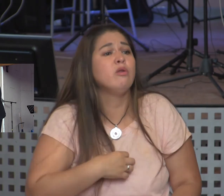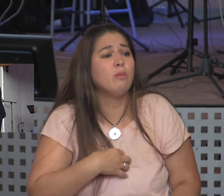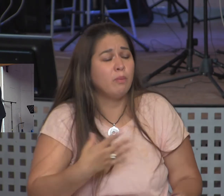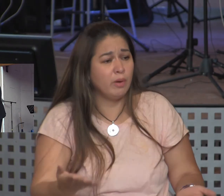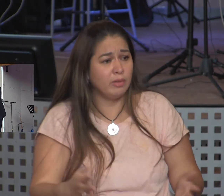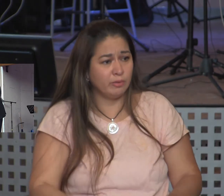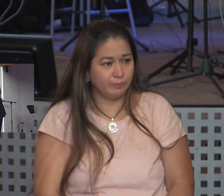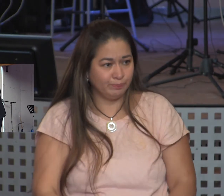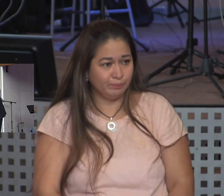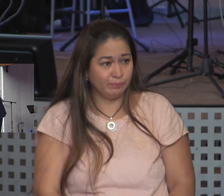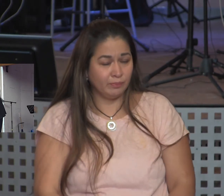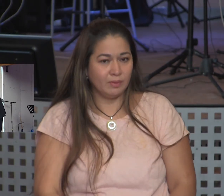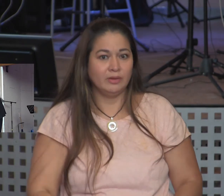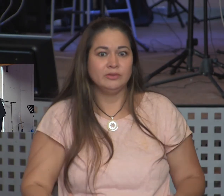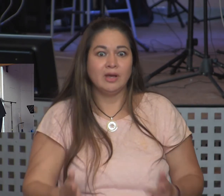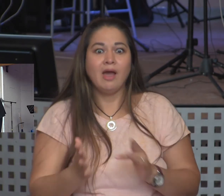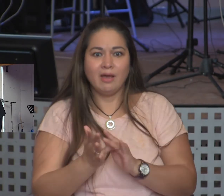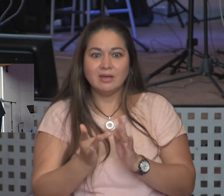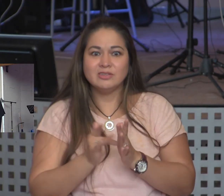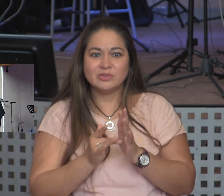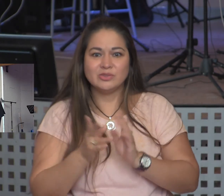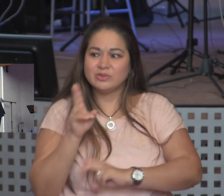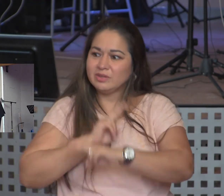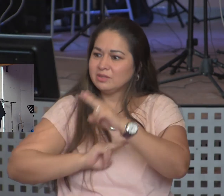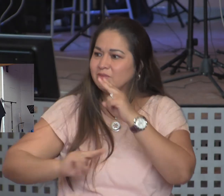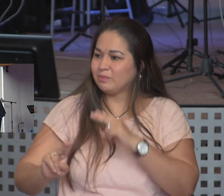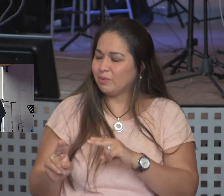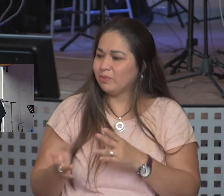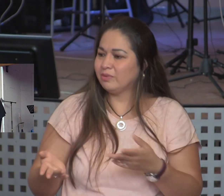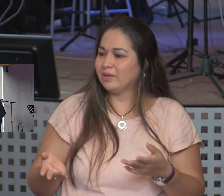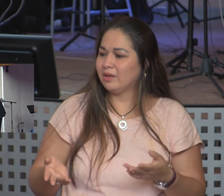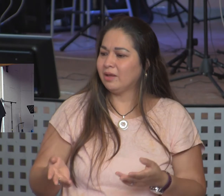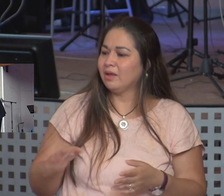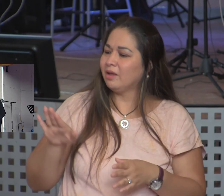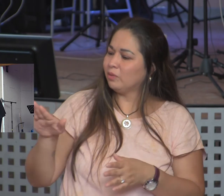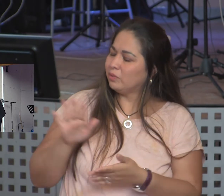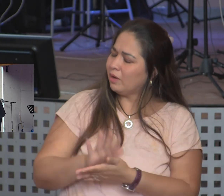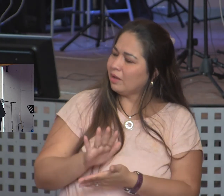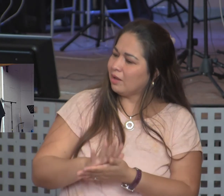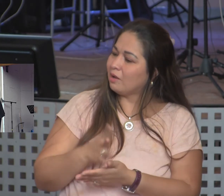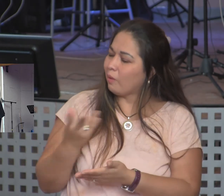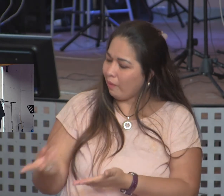levántate, toma tu lecho y vete a tu casa.